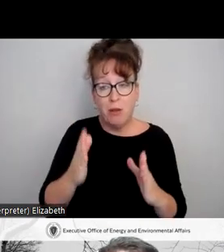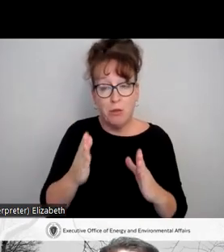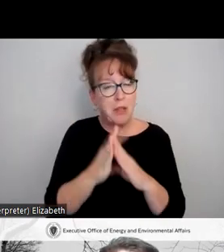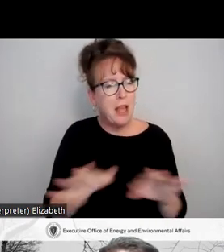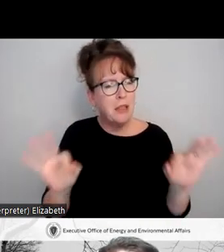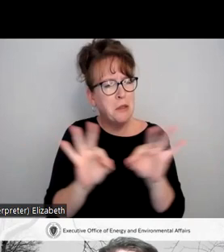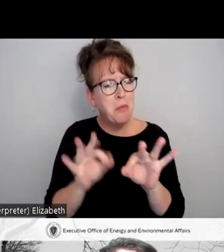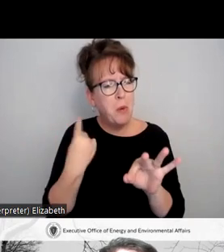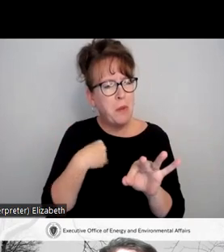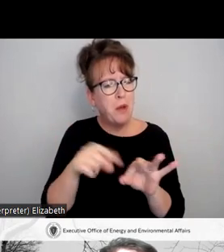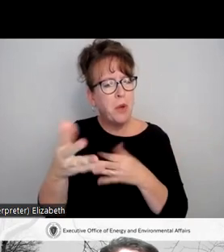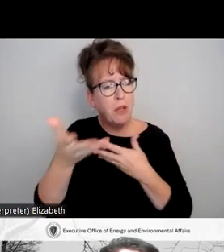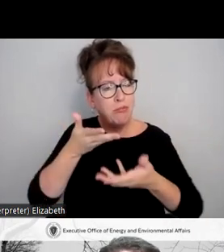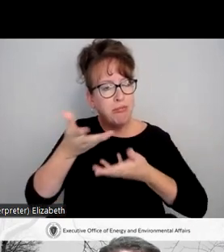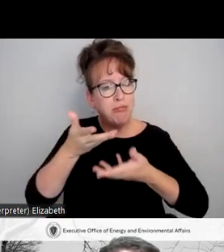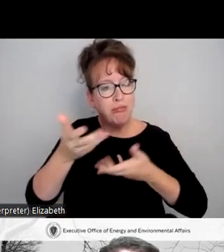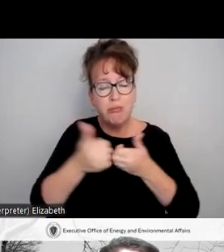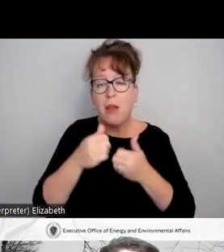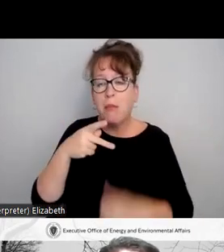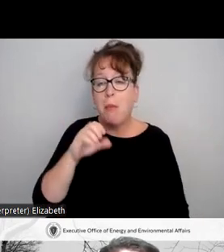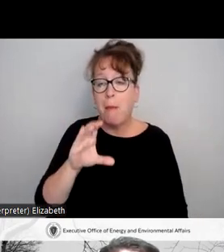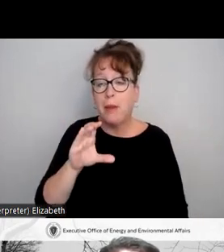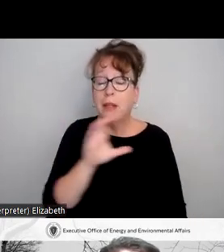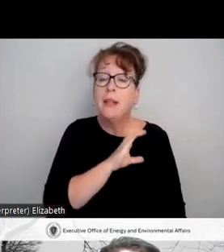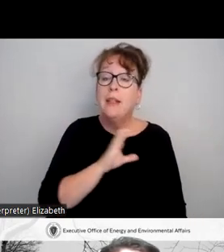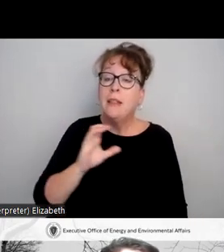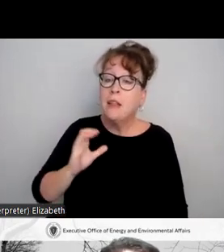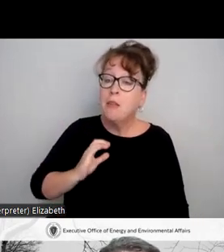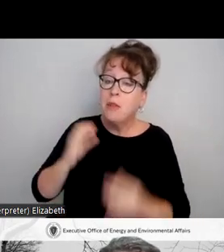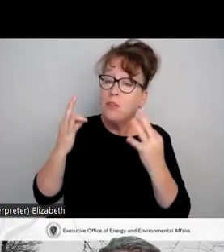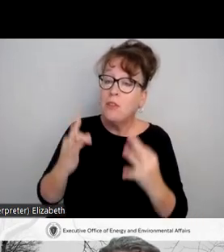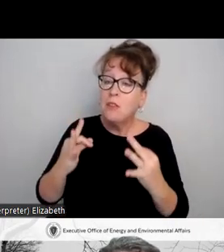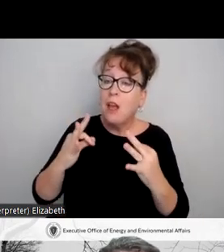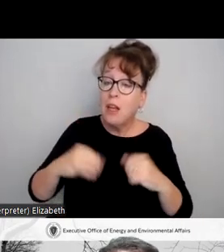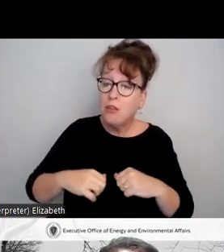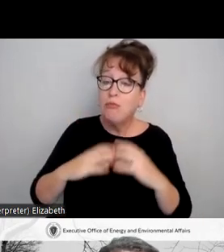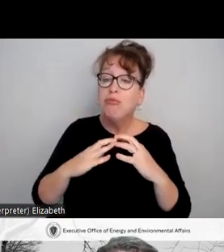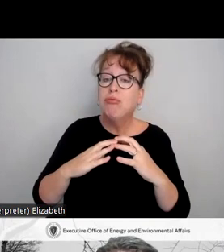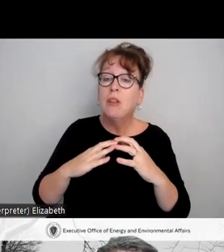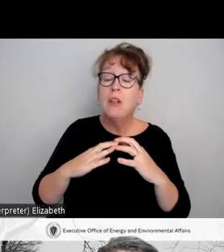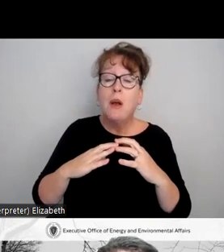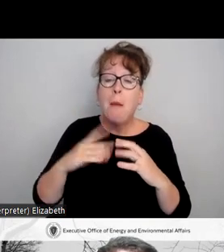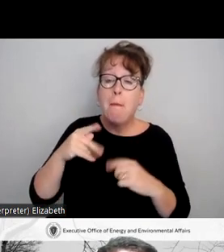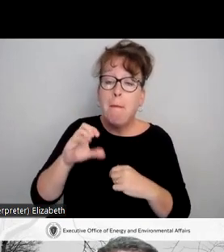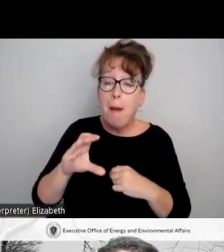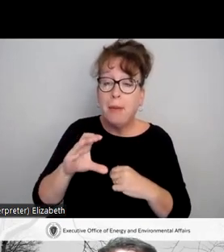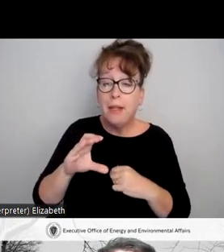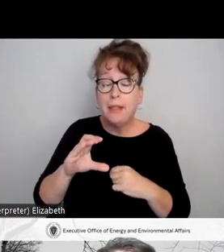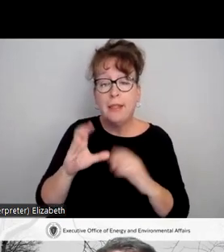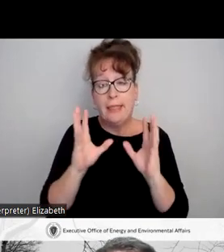y yo estamos encargados en muchas decisiones eh nosotros nos